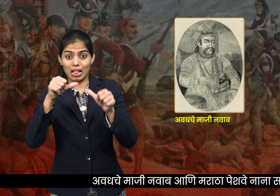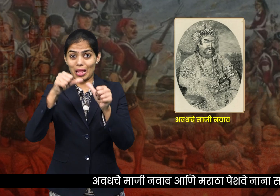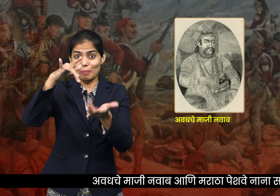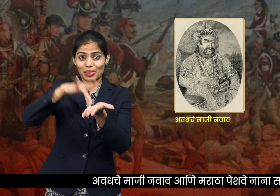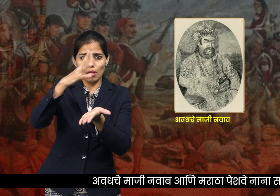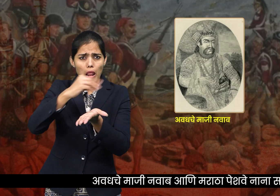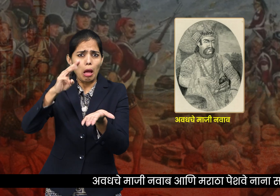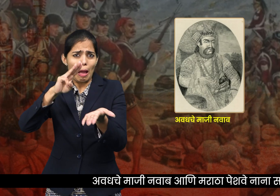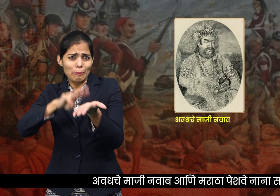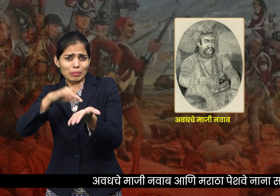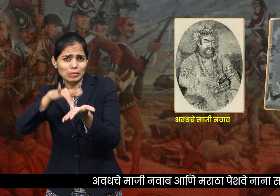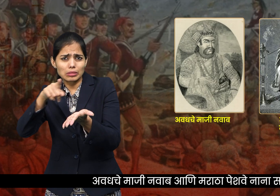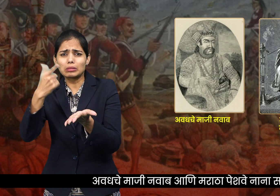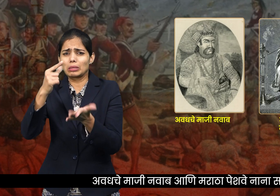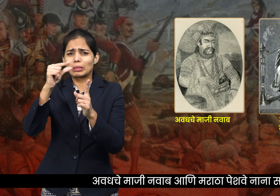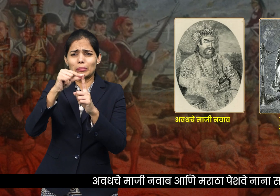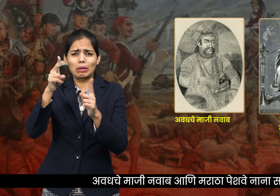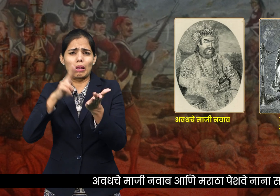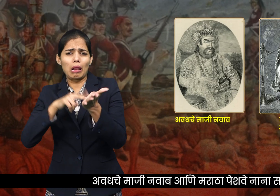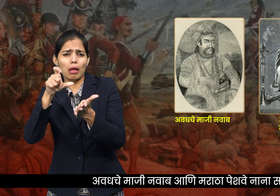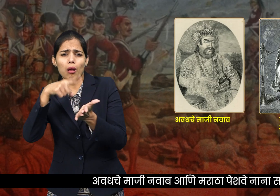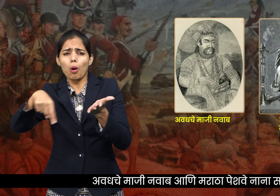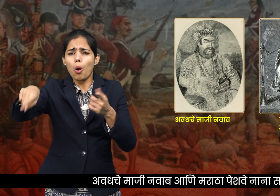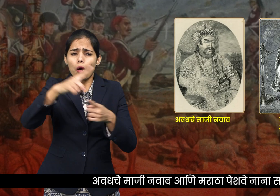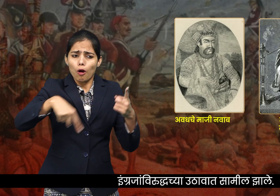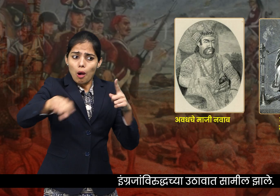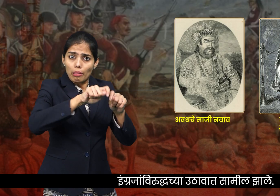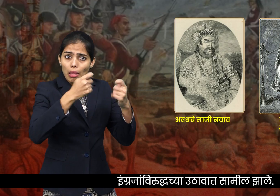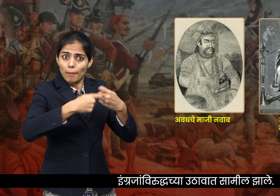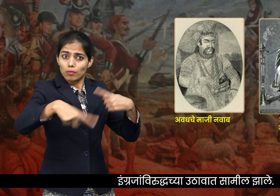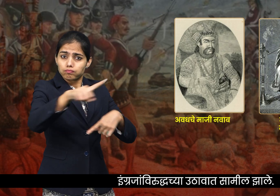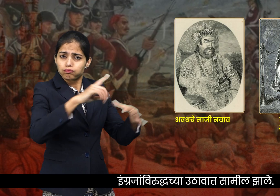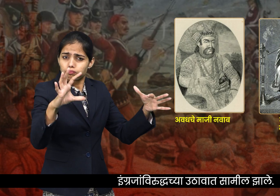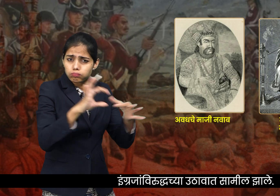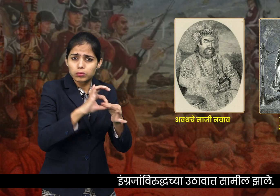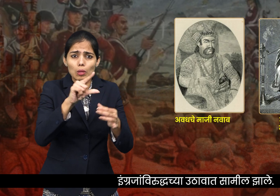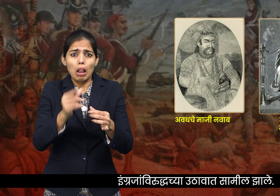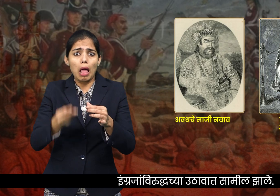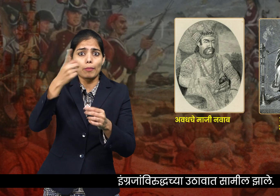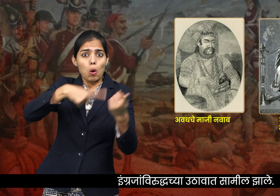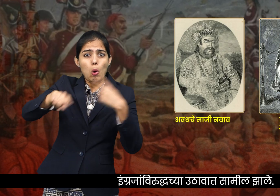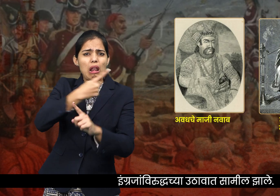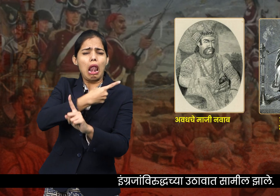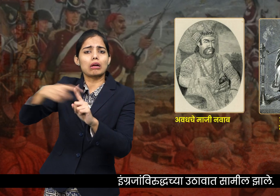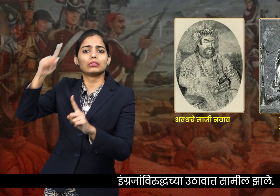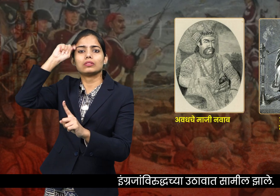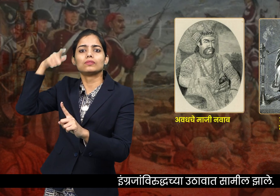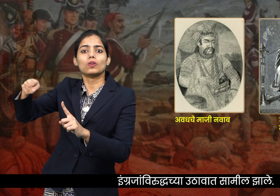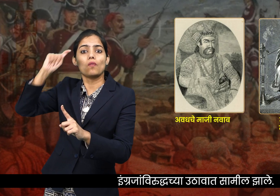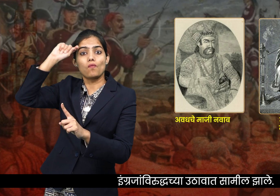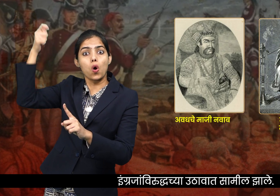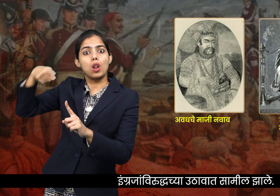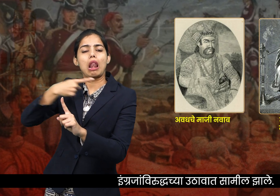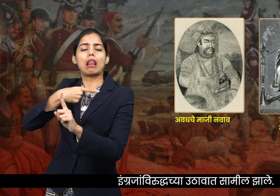अवधचे माजी नवाब आणि मराठा पेशवे नानासाहेब इंग्रजांविरुद्धच्या उठावात